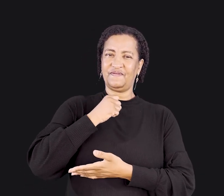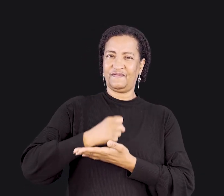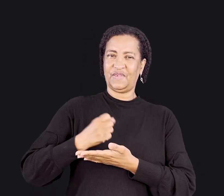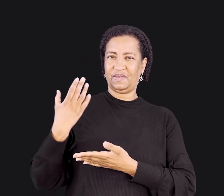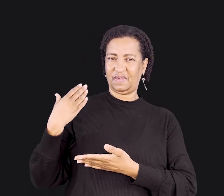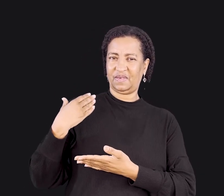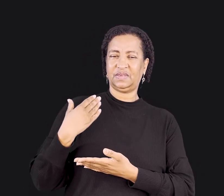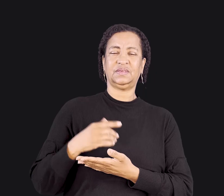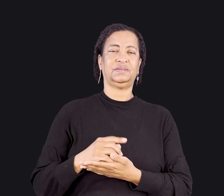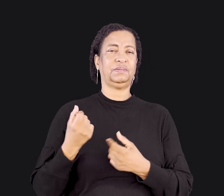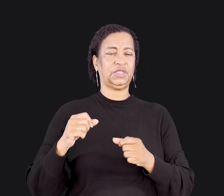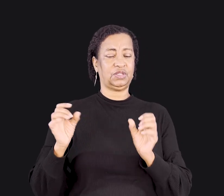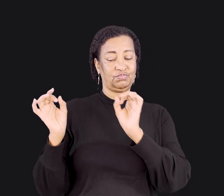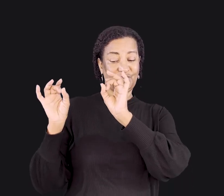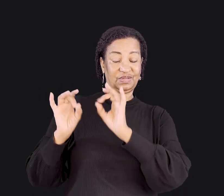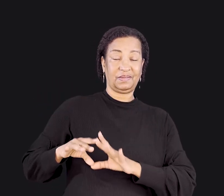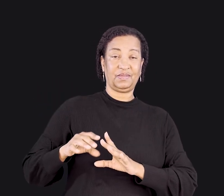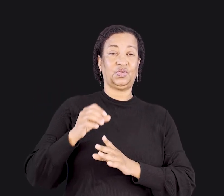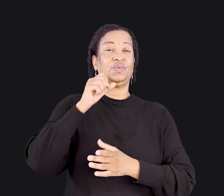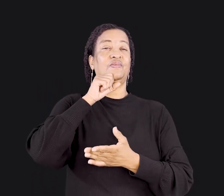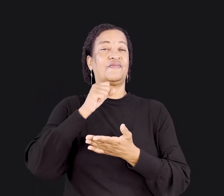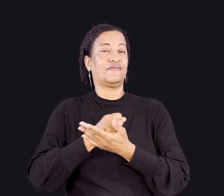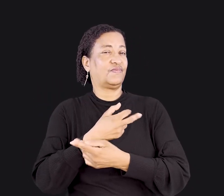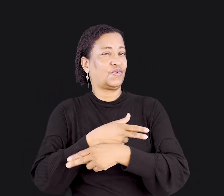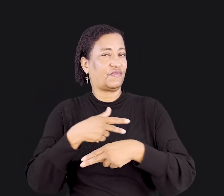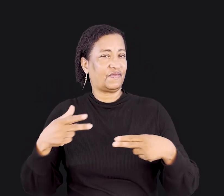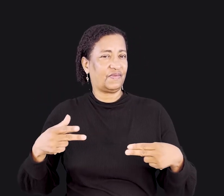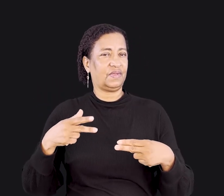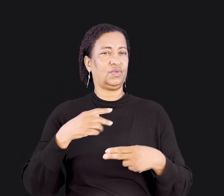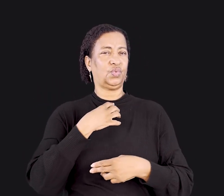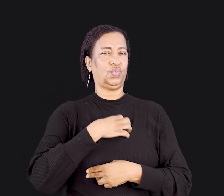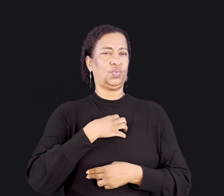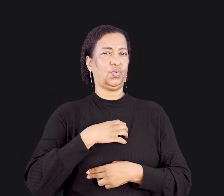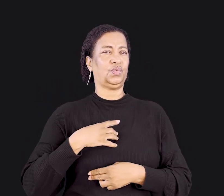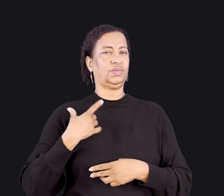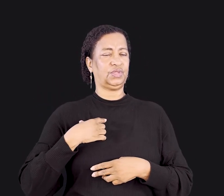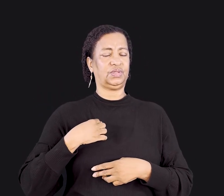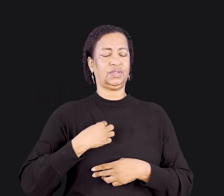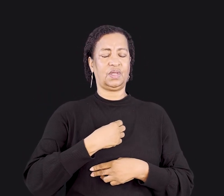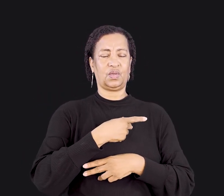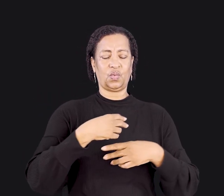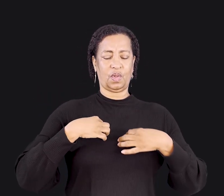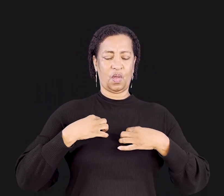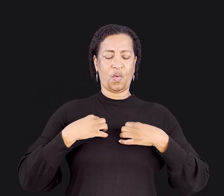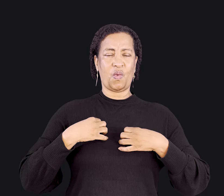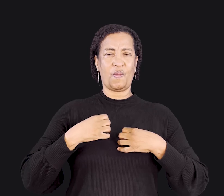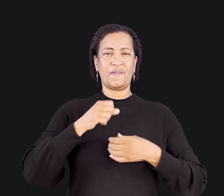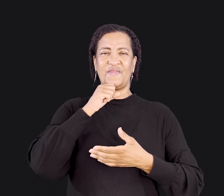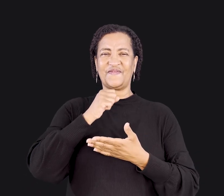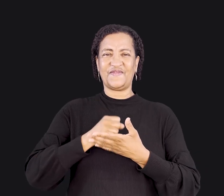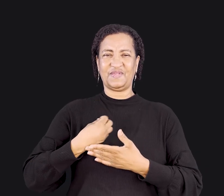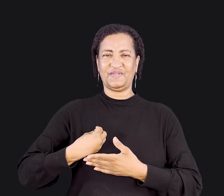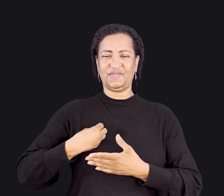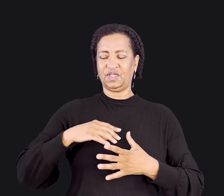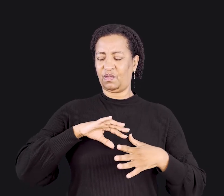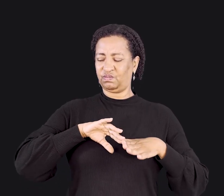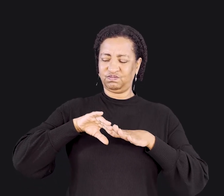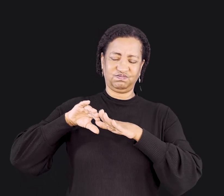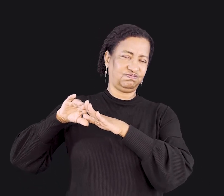desse trapo. A mensagem é que devemos nos despir de toda a roupagem da velha vida. Não temos mais por que usar esses